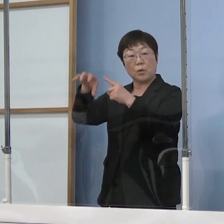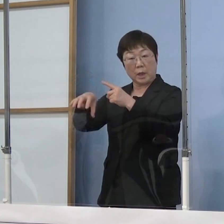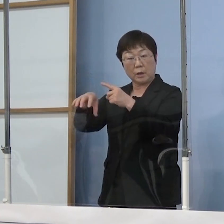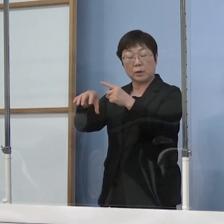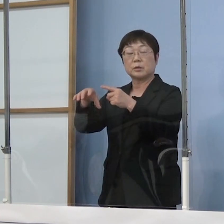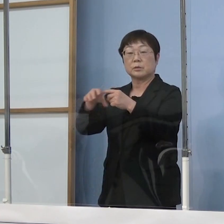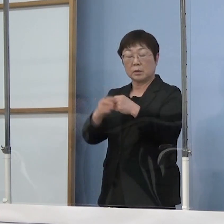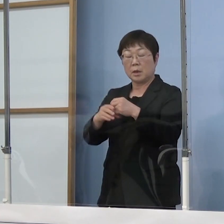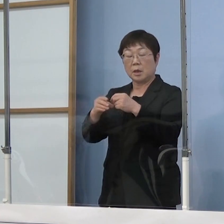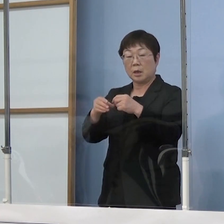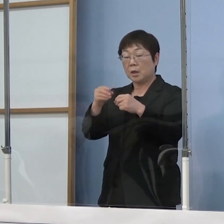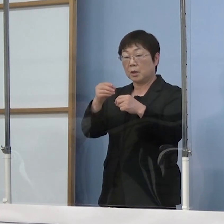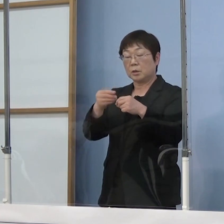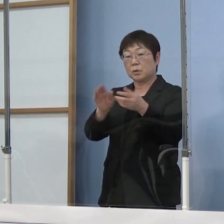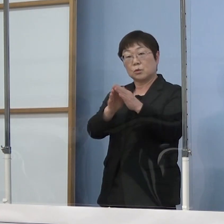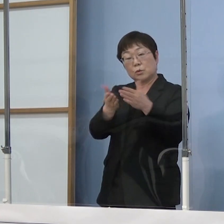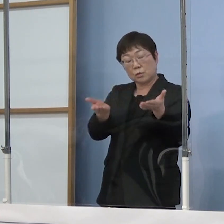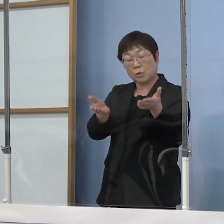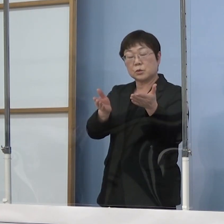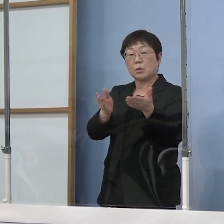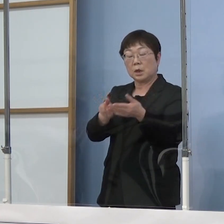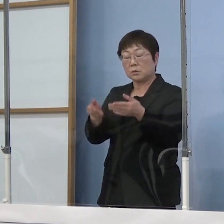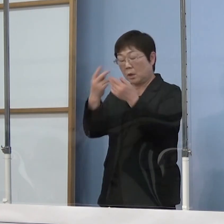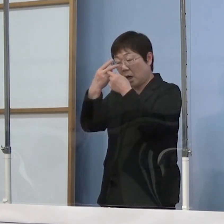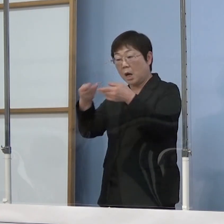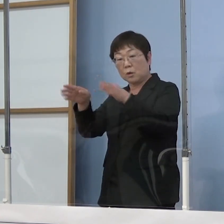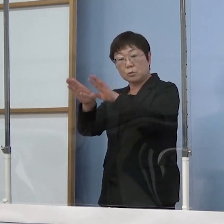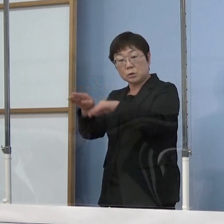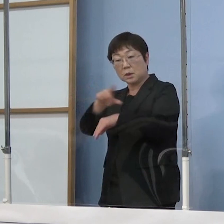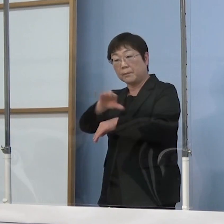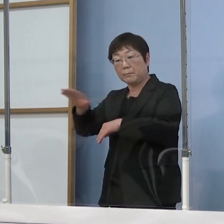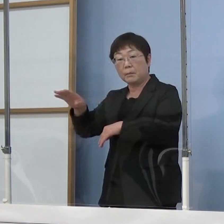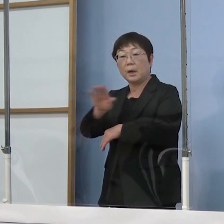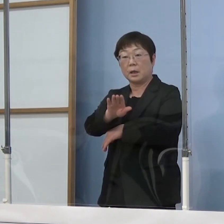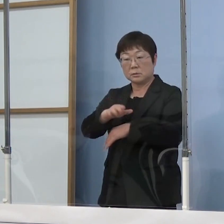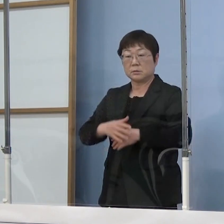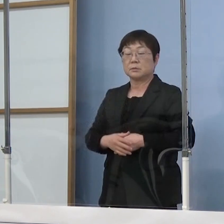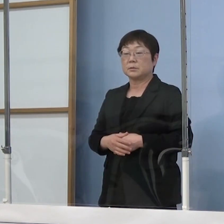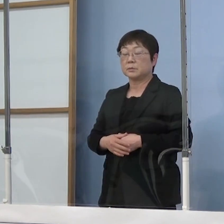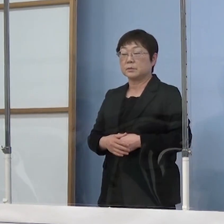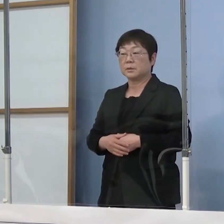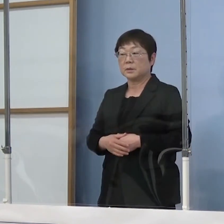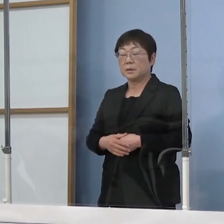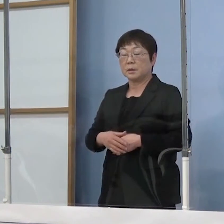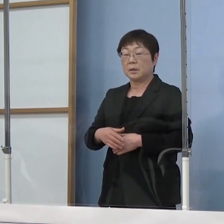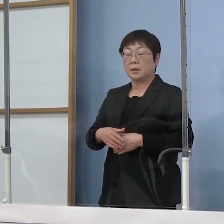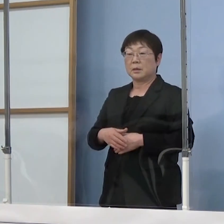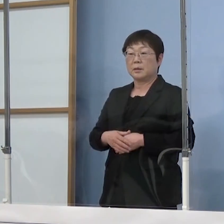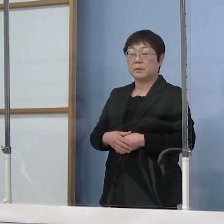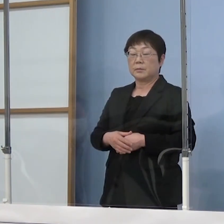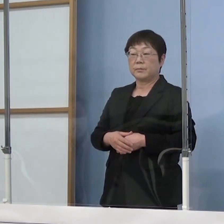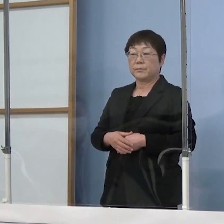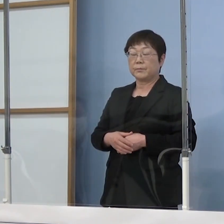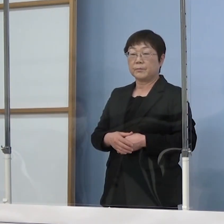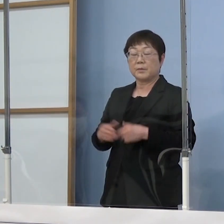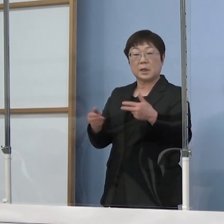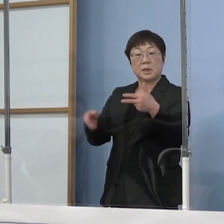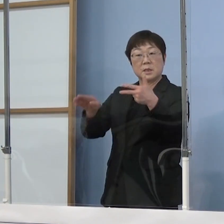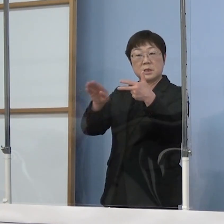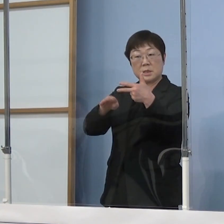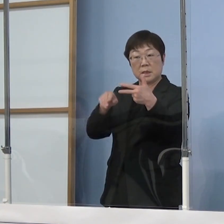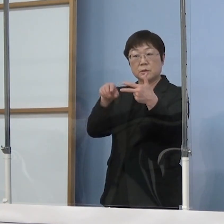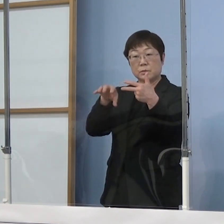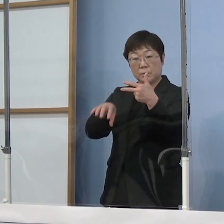ったり図書館とか博物館とかっていうの でなんかいくつか見るとそういう、ターネルプラザとかっていうので、施設とし